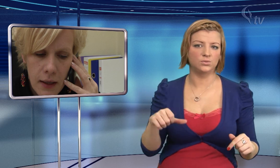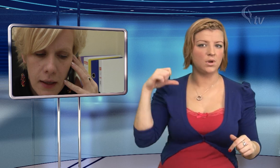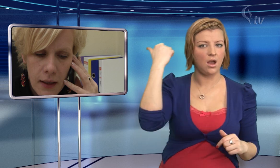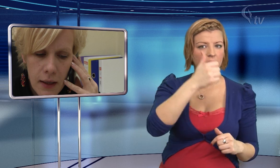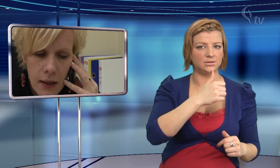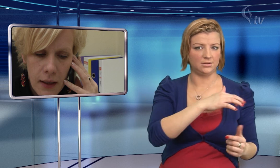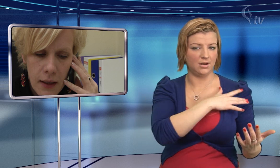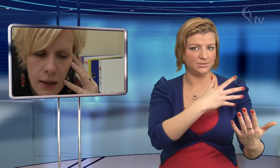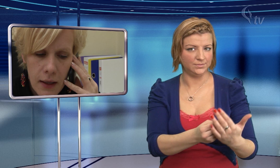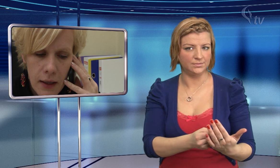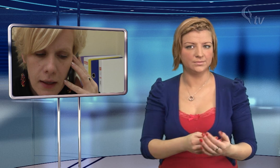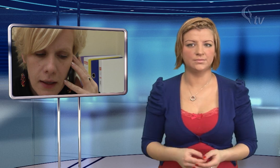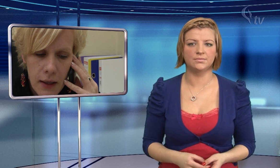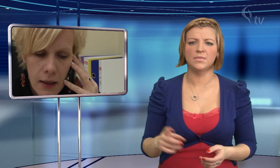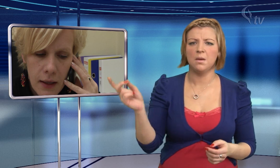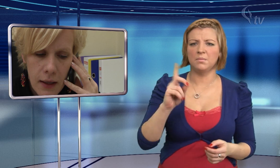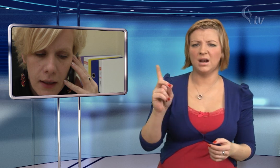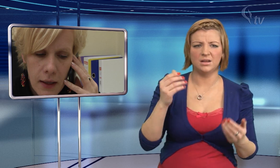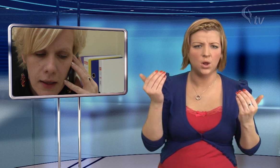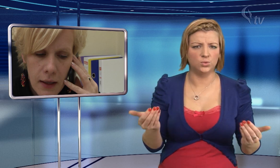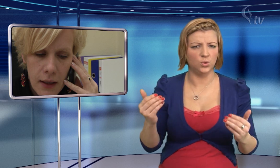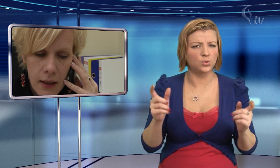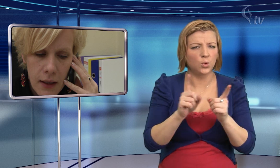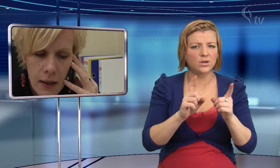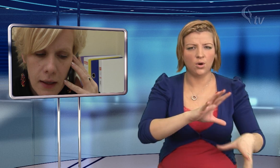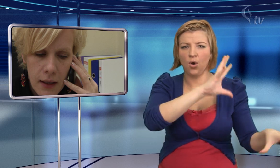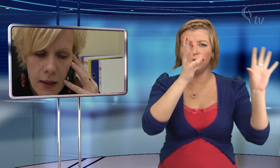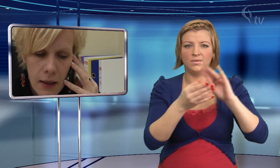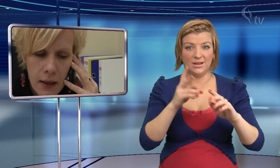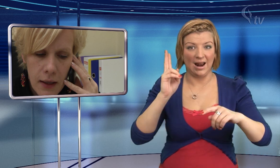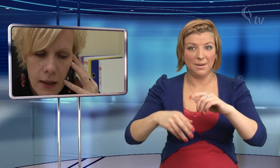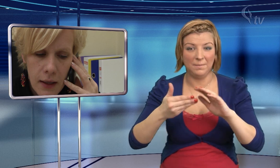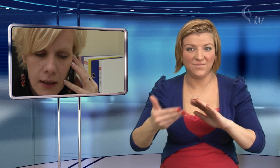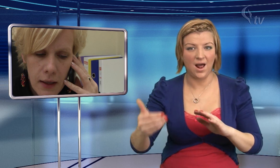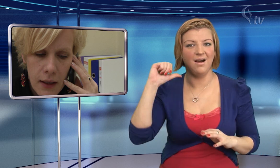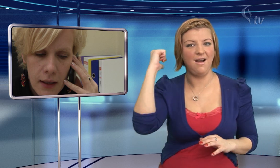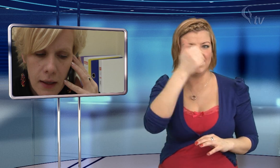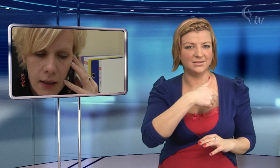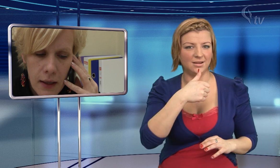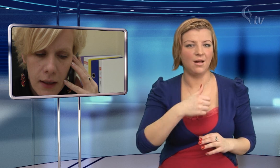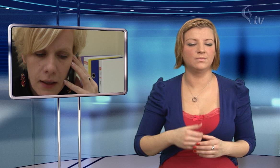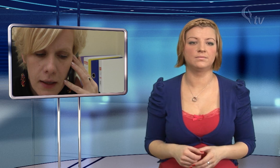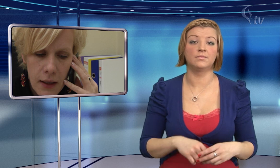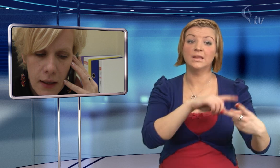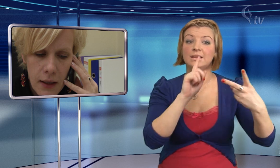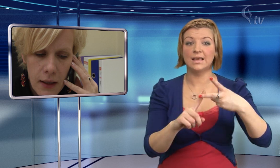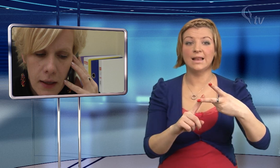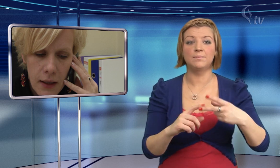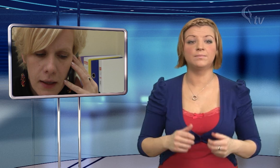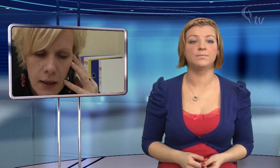endale 2011. aastaks? Ja missugune on nüüd lühike kokkuvõte lõppeval aastal?